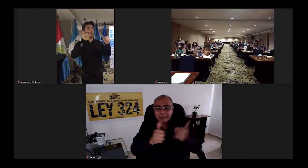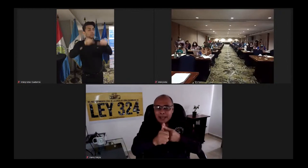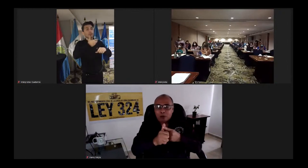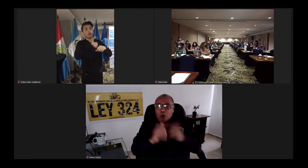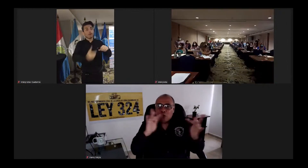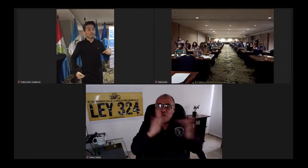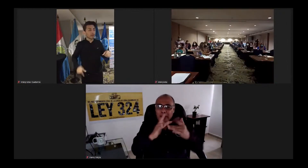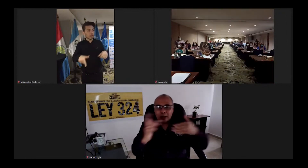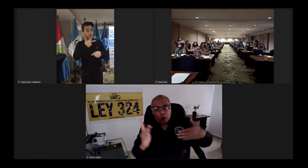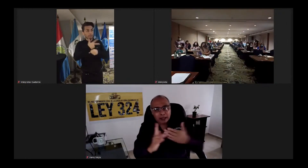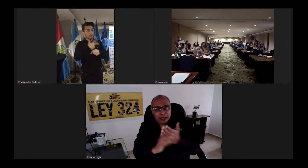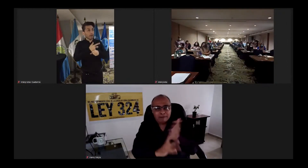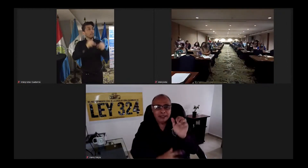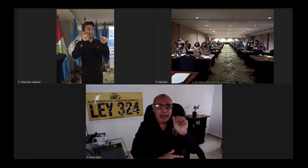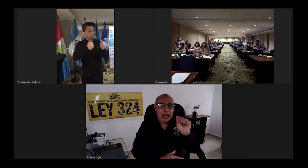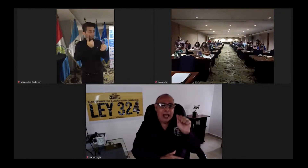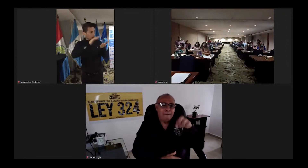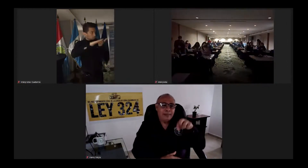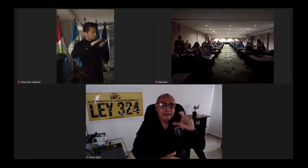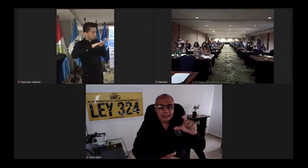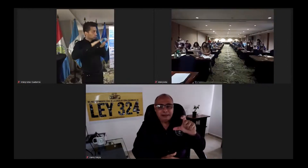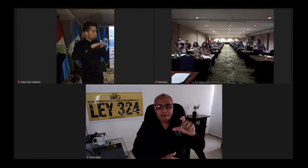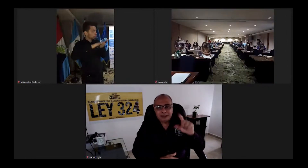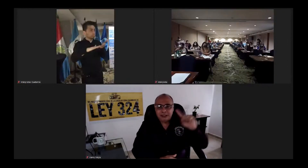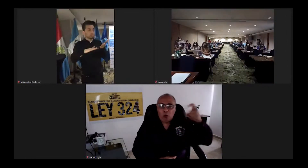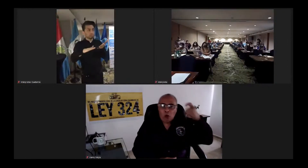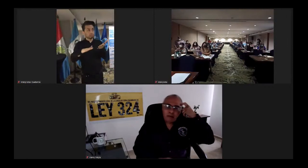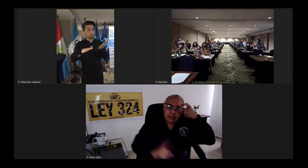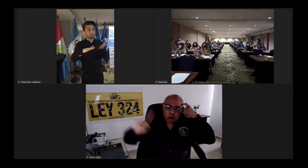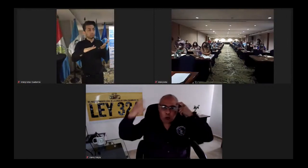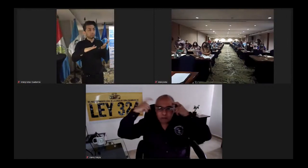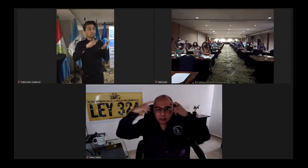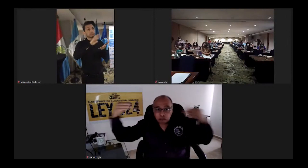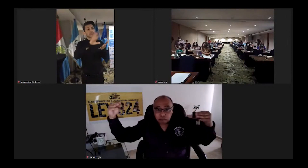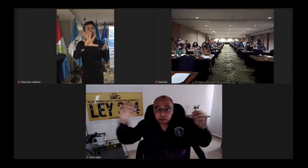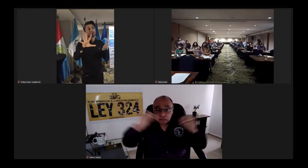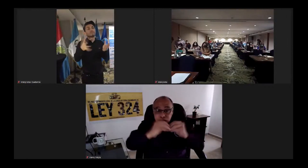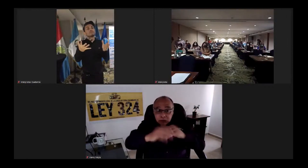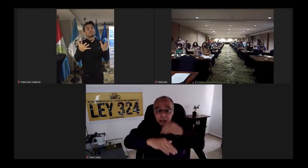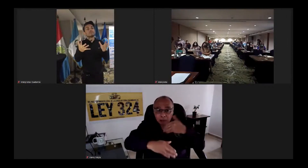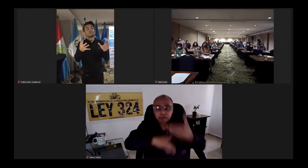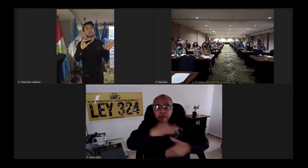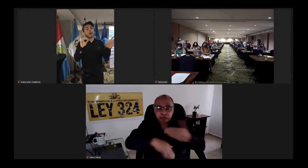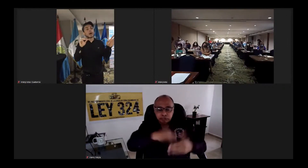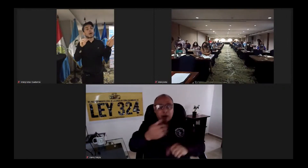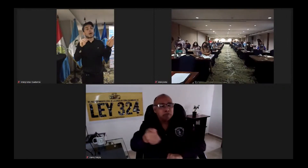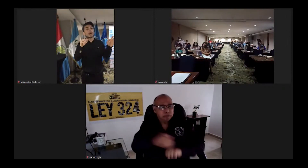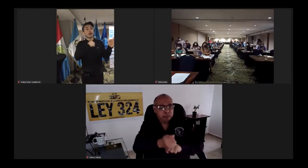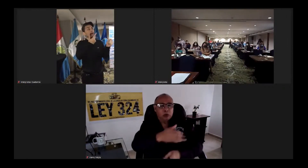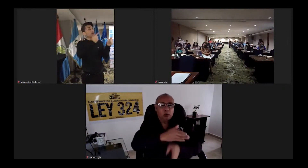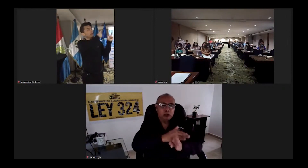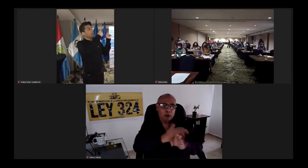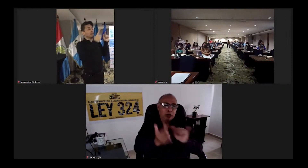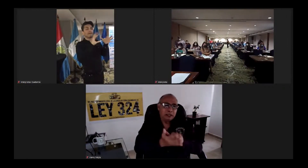interpretación. Nosotros como FENASCOL estamos abiertos a poder prestar este tipo de asesoría, pero es necesario entonces